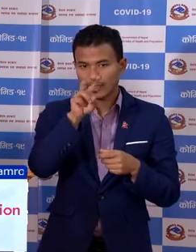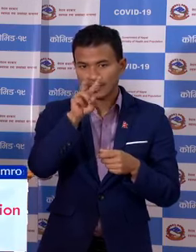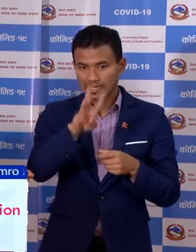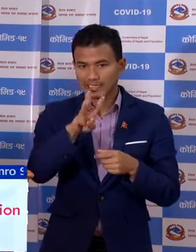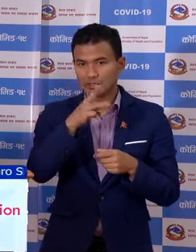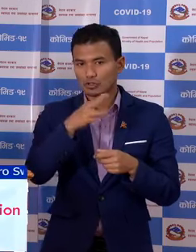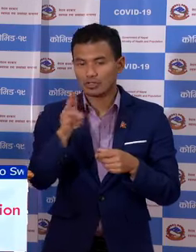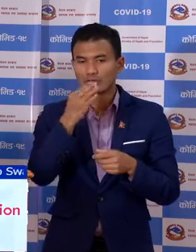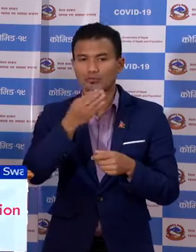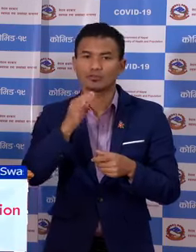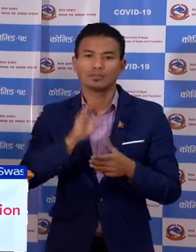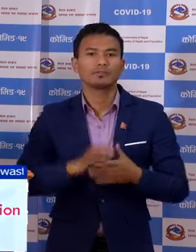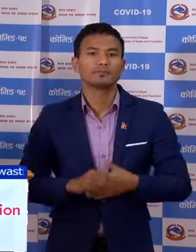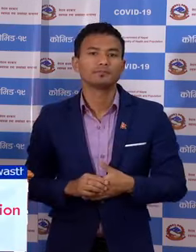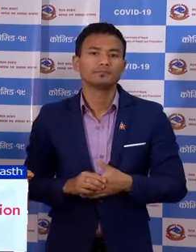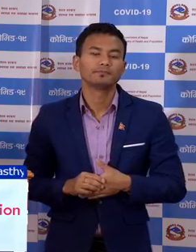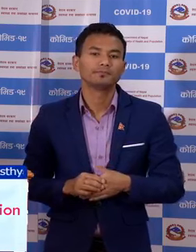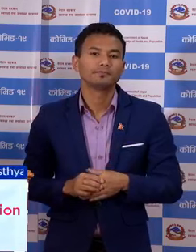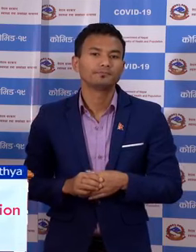3,69,023 जना हुनुहुन्छ।